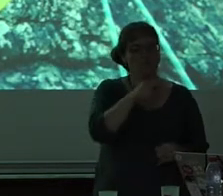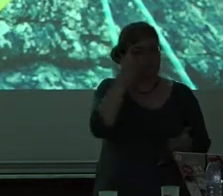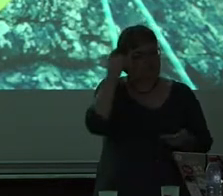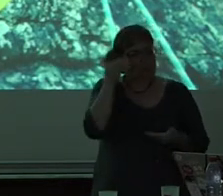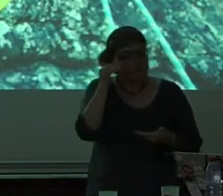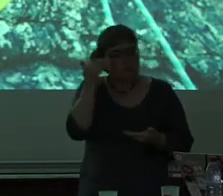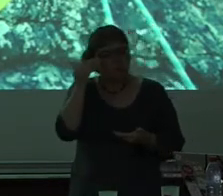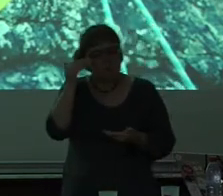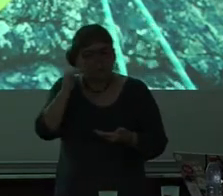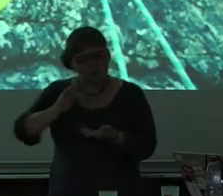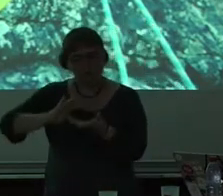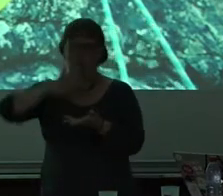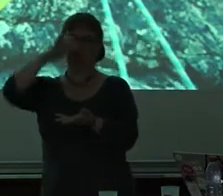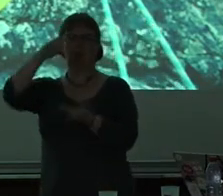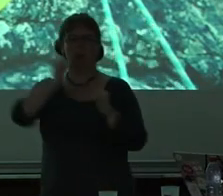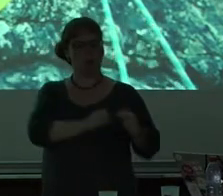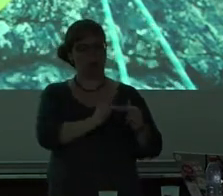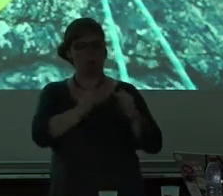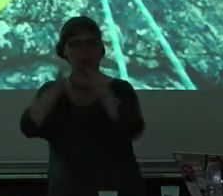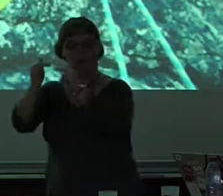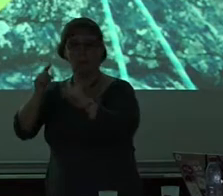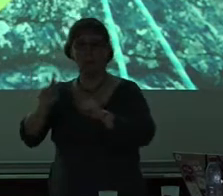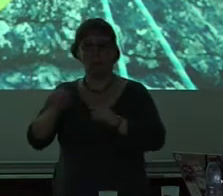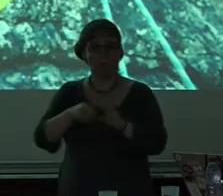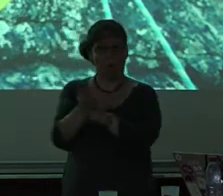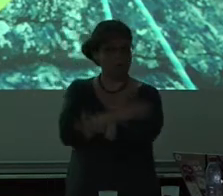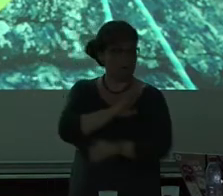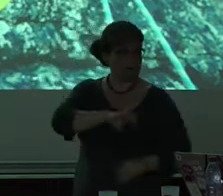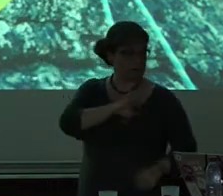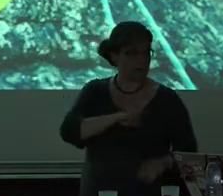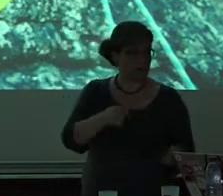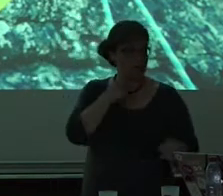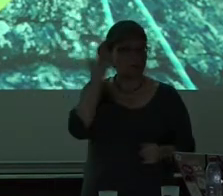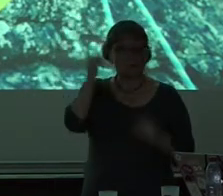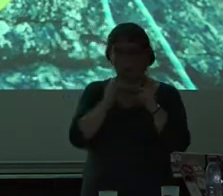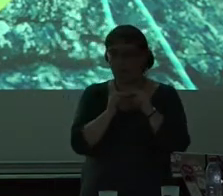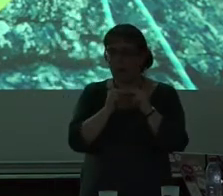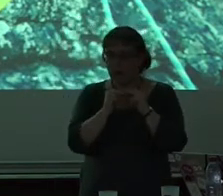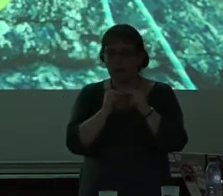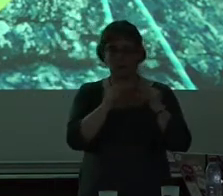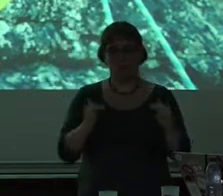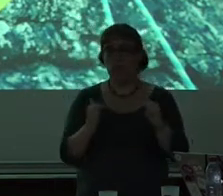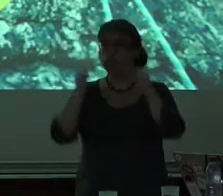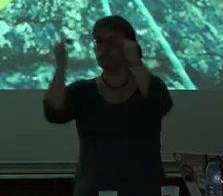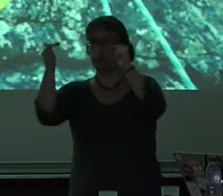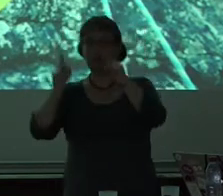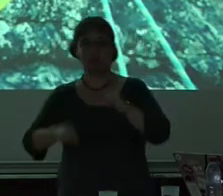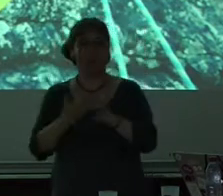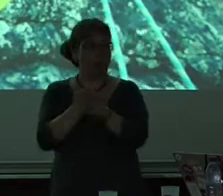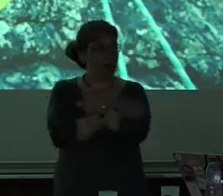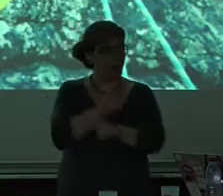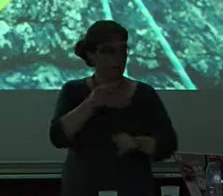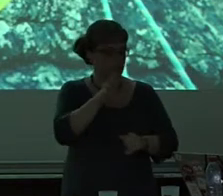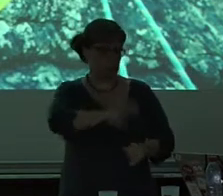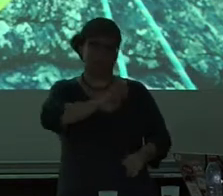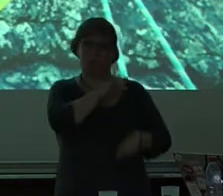essayer. Pour atteindre le palier supérieur, vous devez un jour expliquer ce que c'est. Par exemple, si vous allez voir votre manager et que